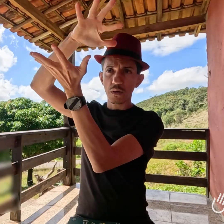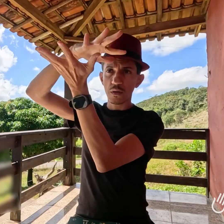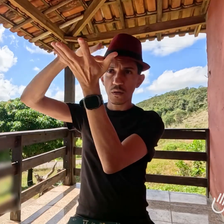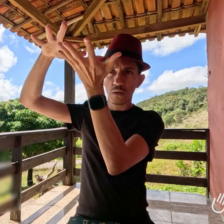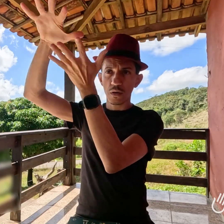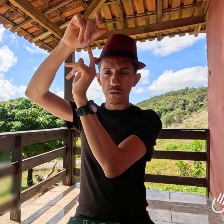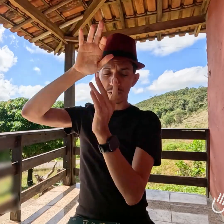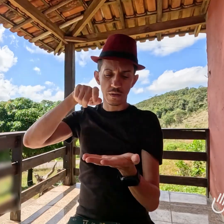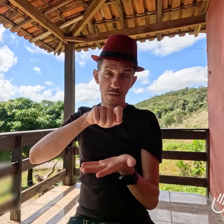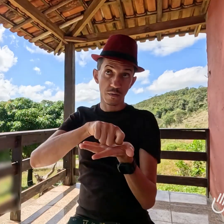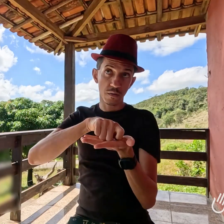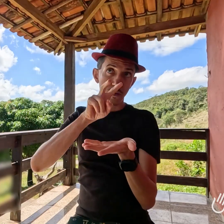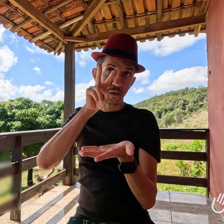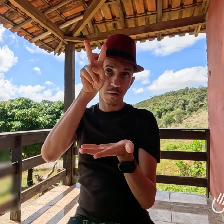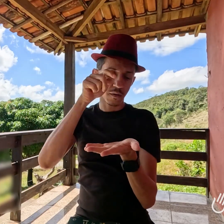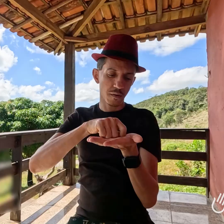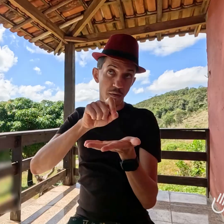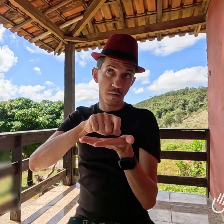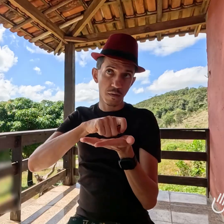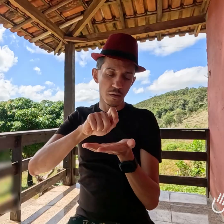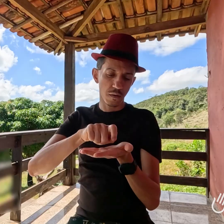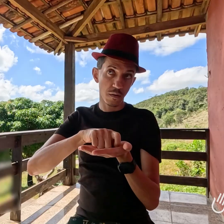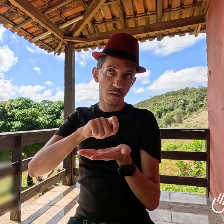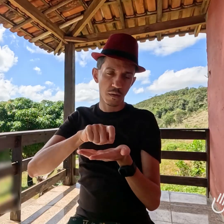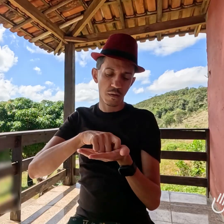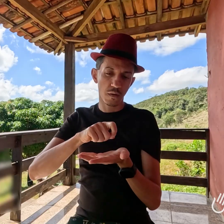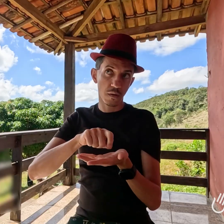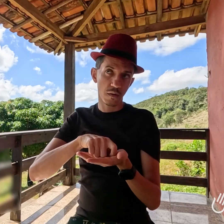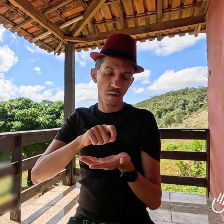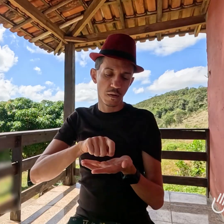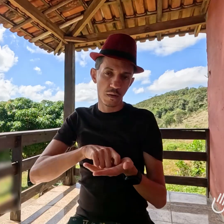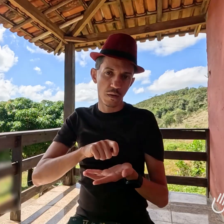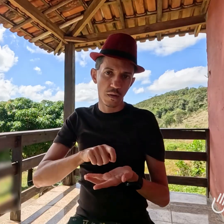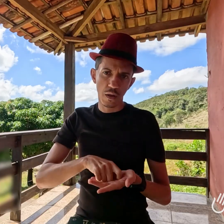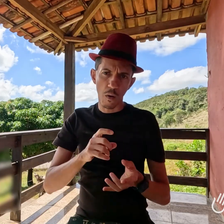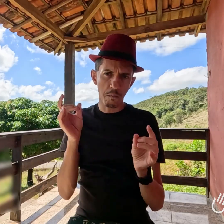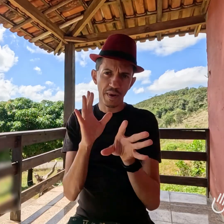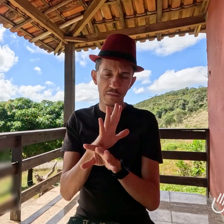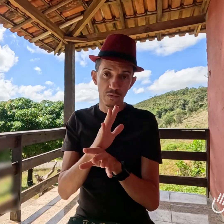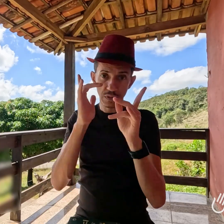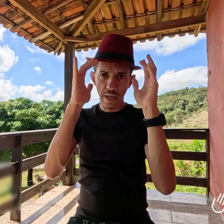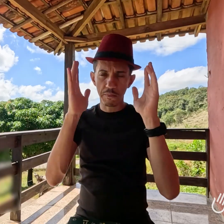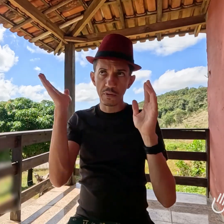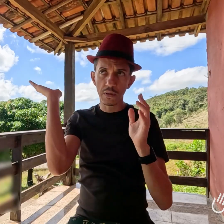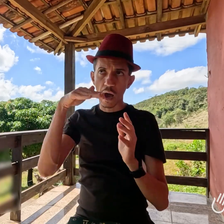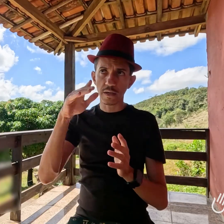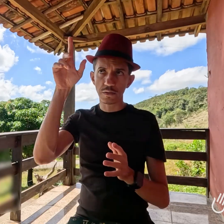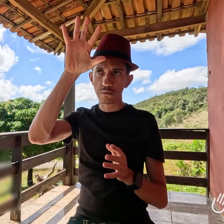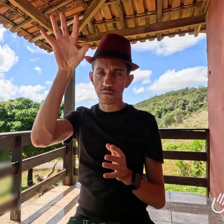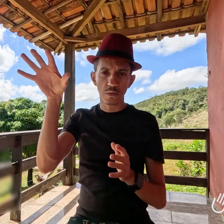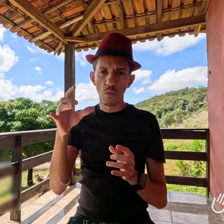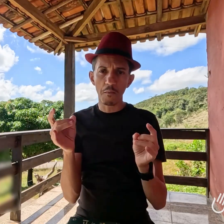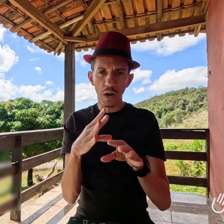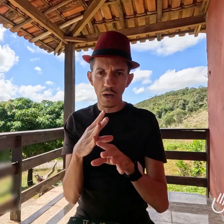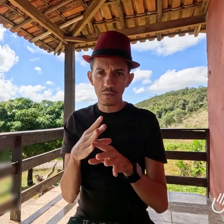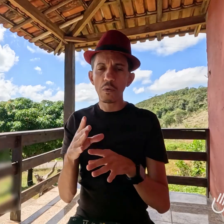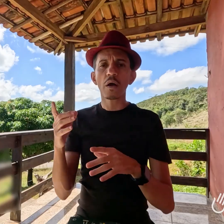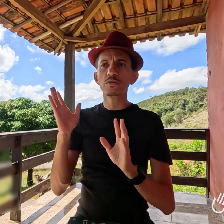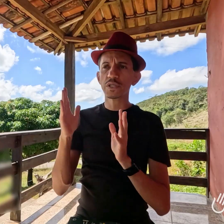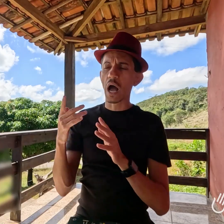por que isso acontece? Porque na nossa mente já vem a escrita de sinais prontinha, então a gente não está pensando como